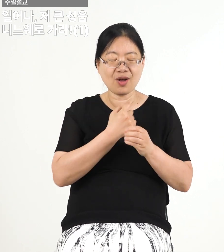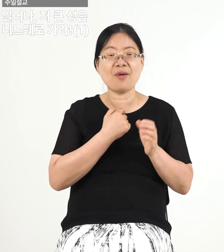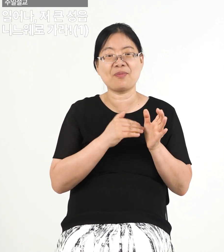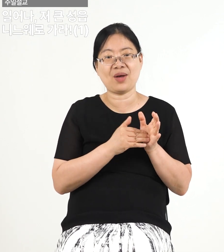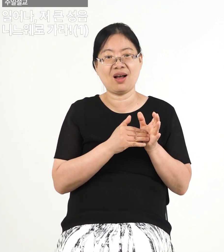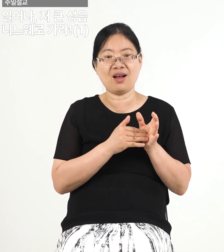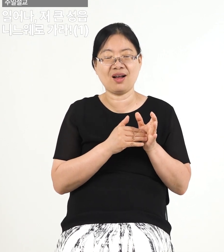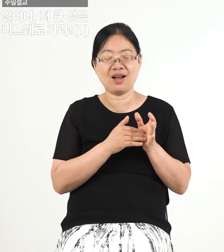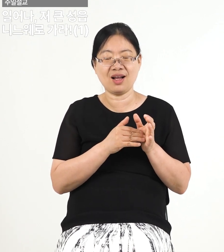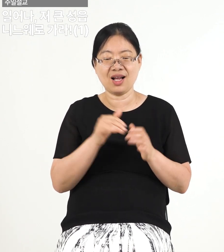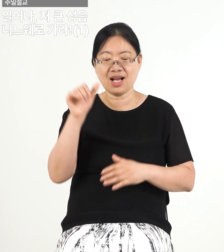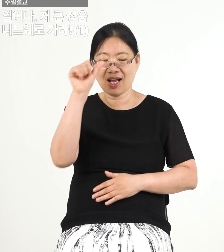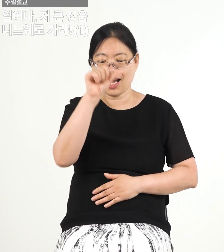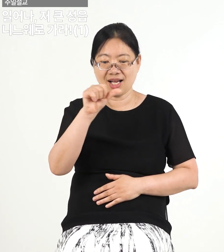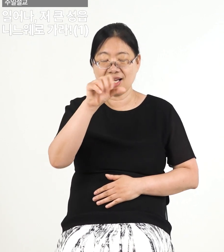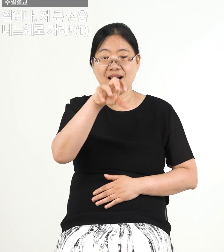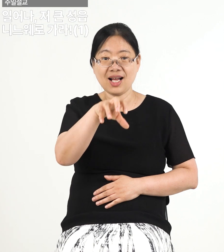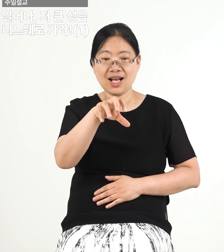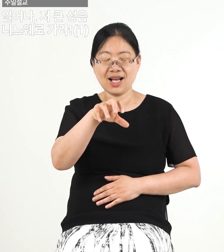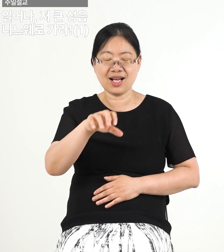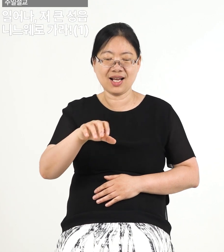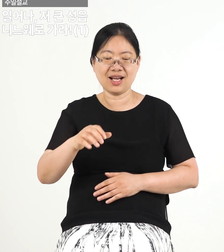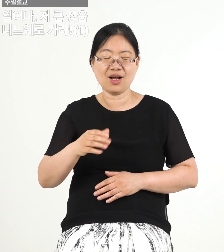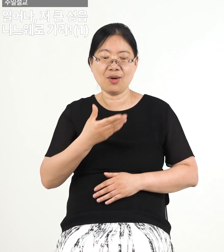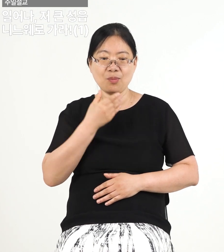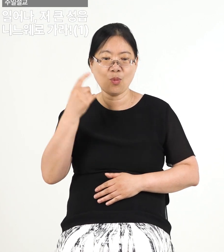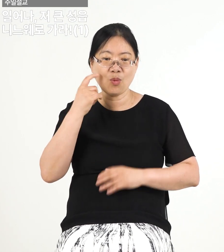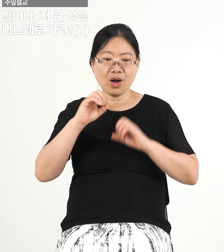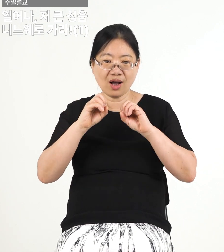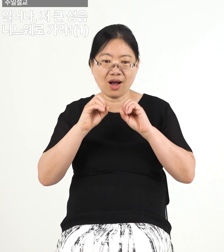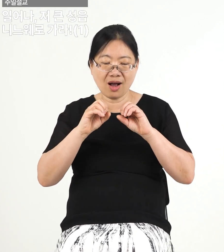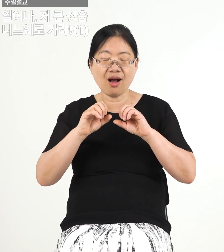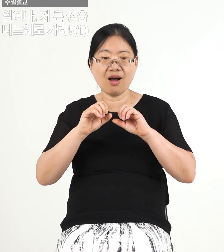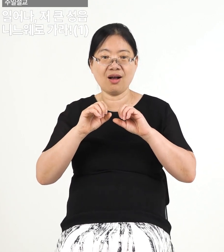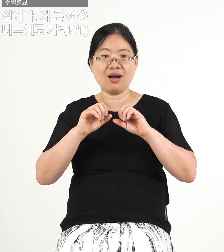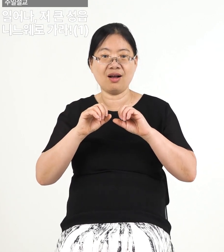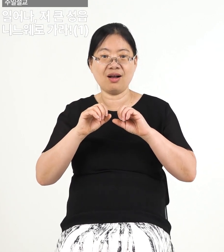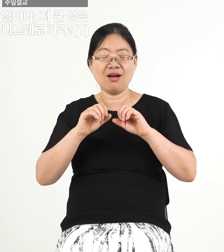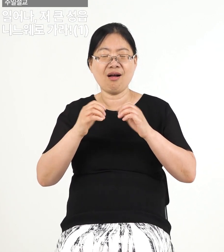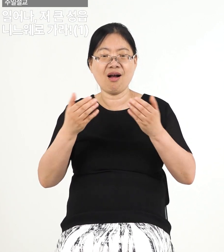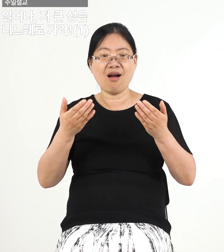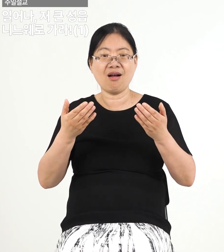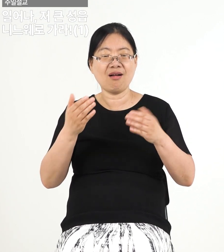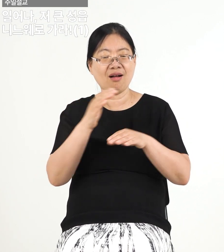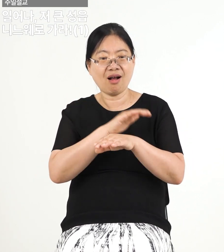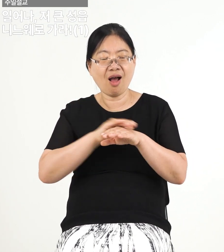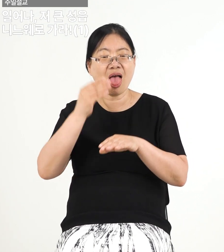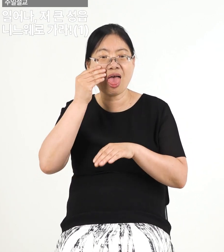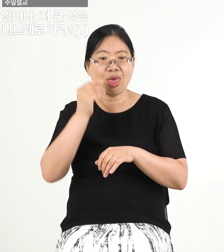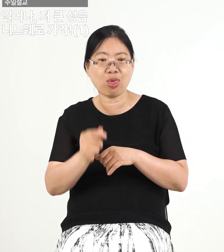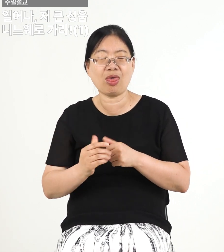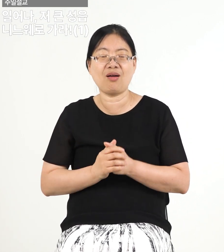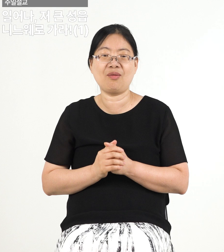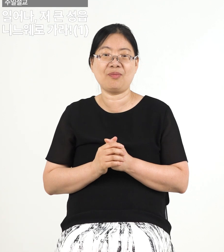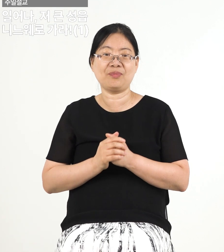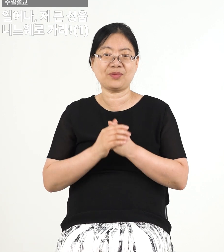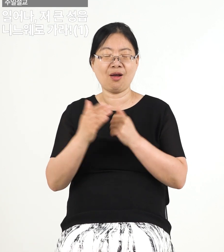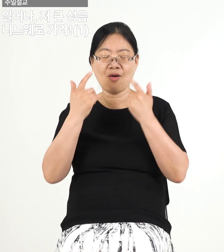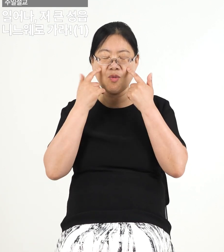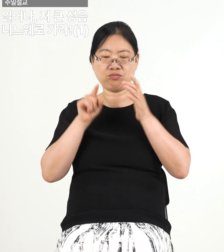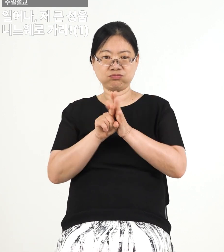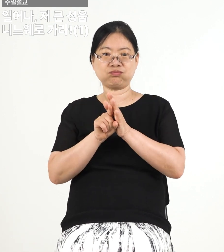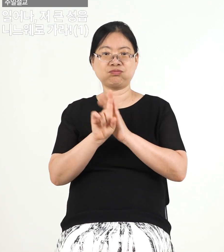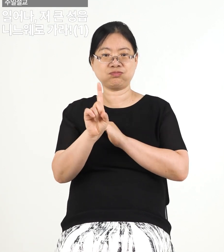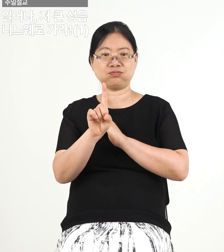그가 아시아 쪽에서 사역하던 미니스트리가 아주 잘 되고 있었어요. 그래서 그는